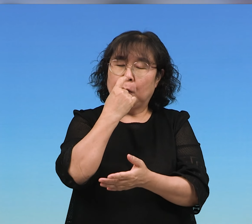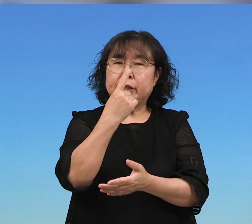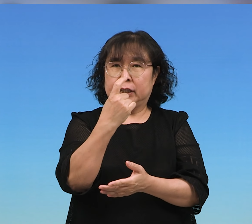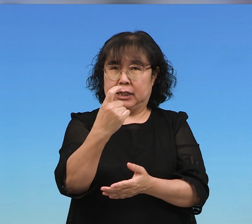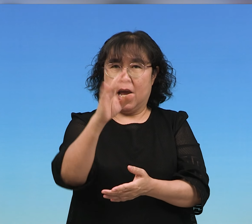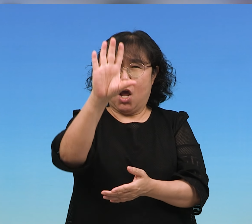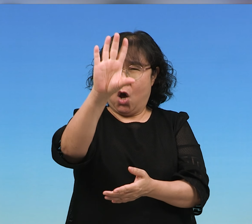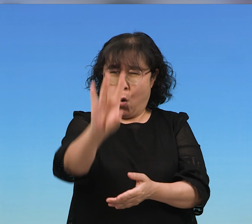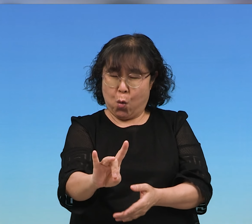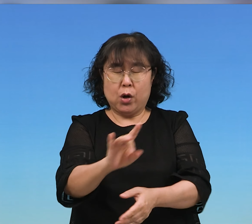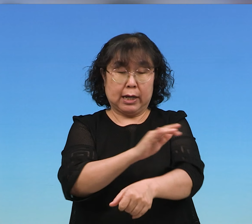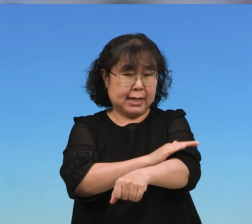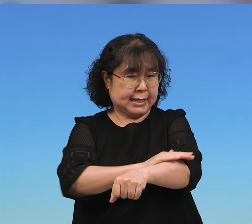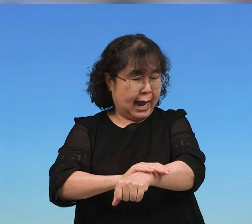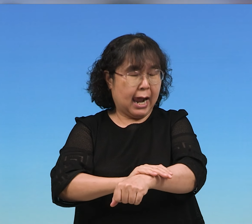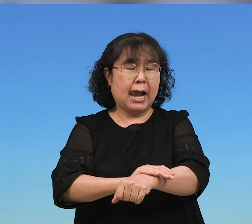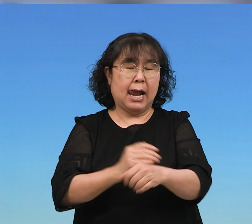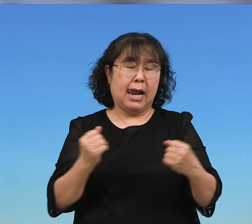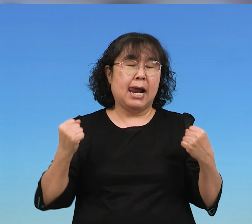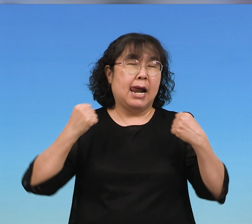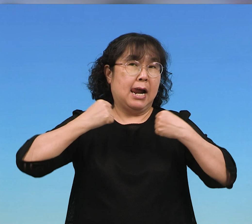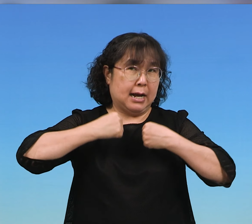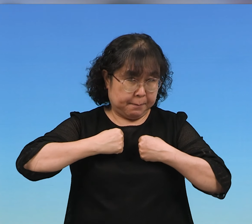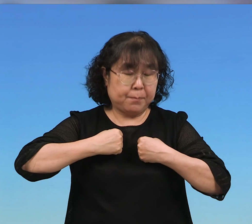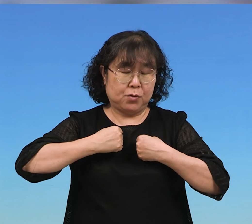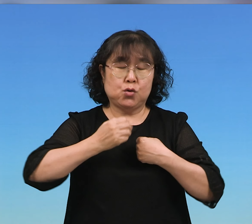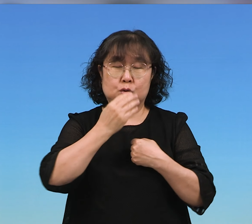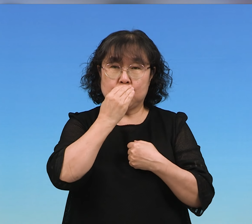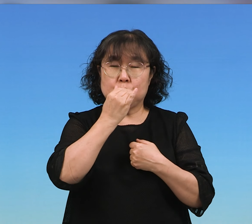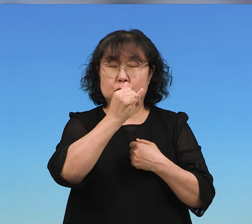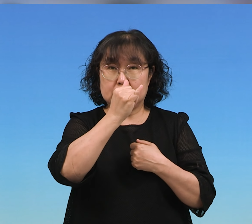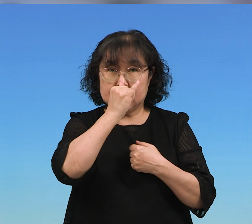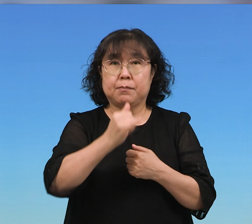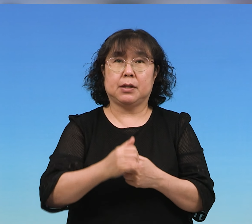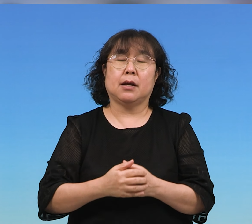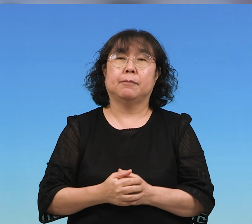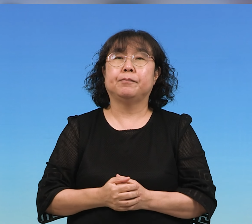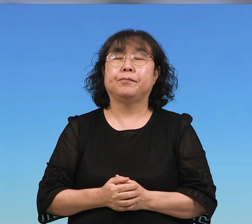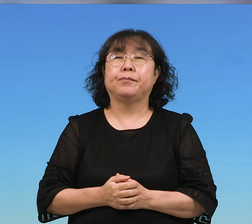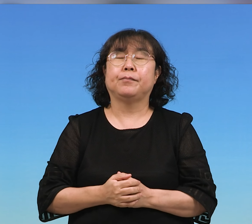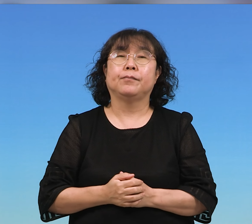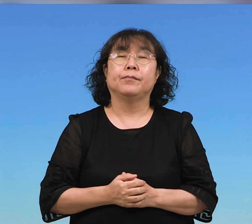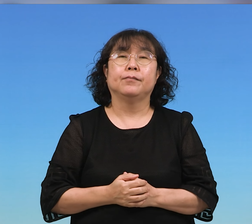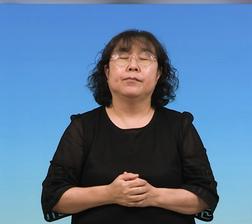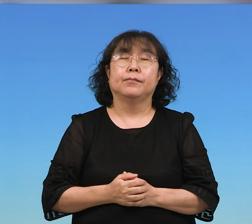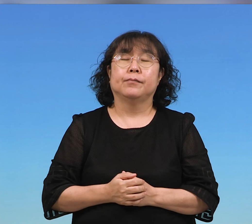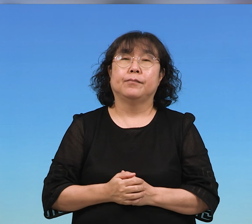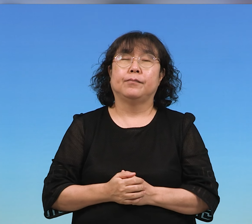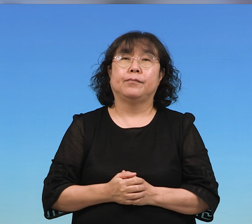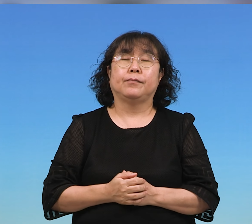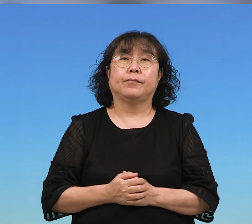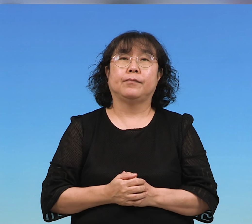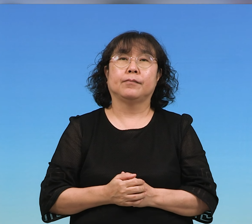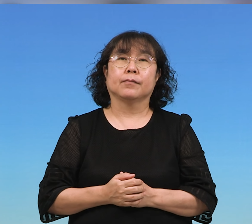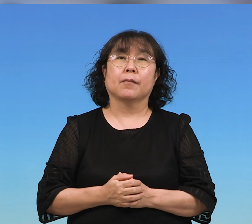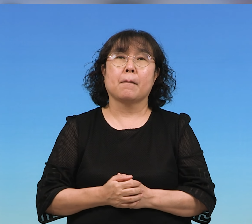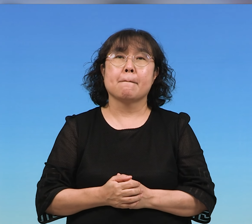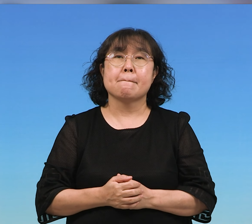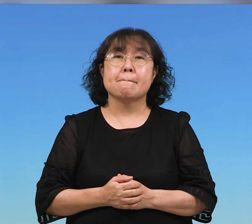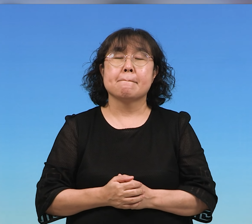옷을 구입하더라도 안목을 가진 사람이 구입한 옷은 그 값으로 매길 수 있는 어떤